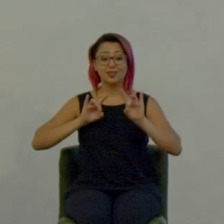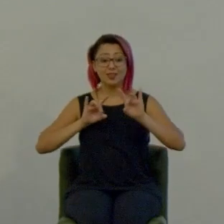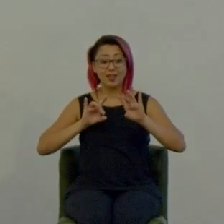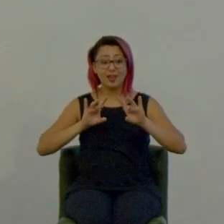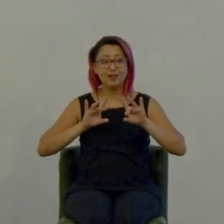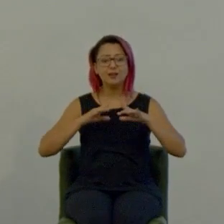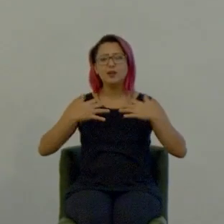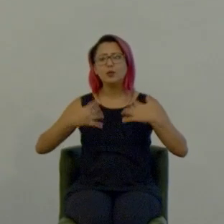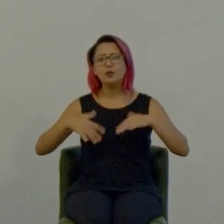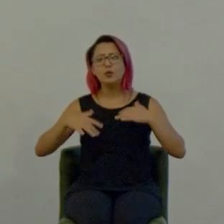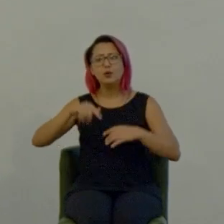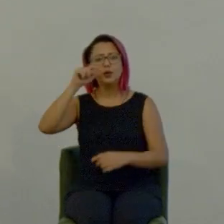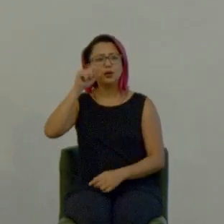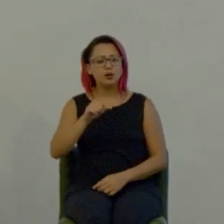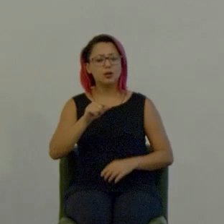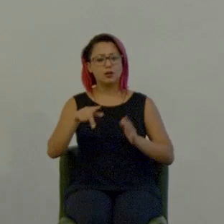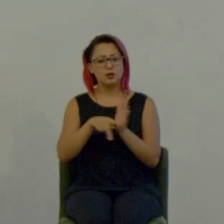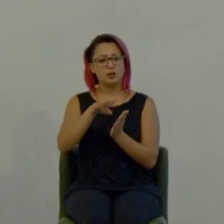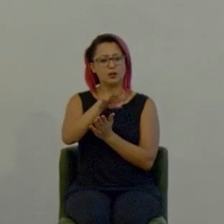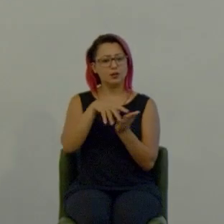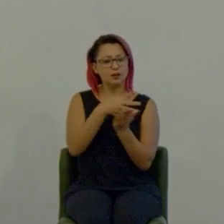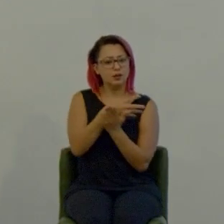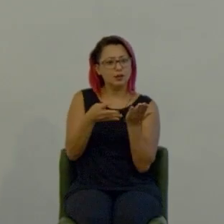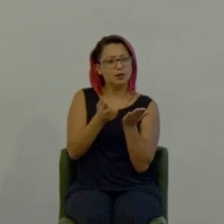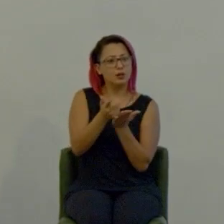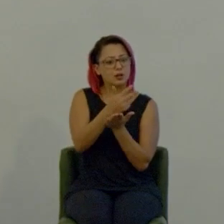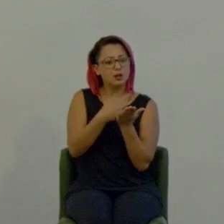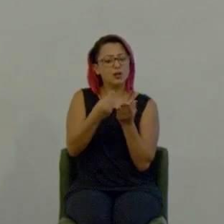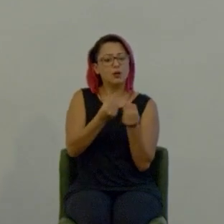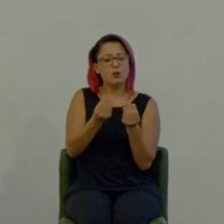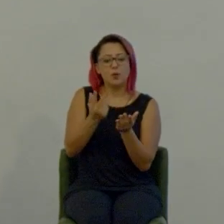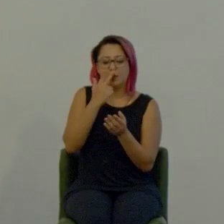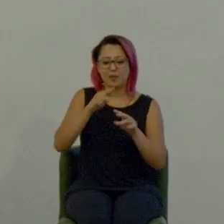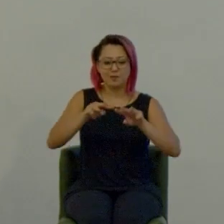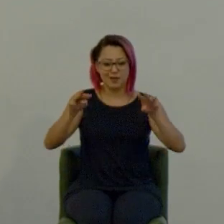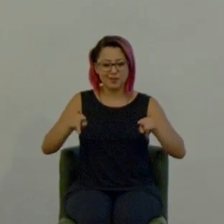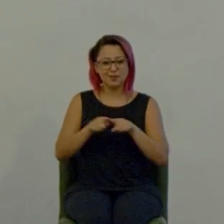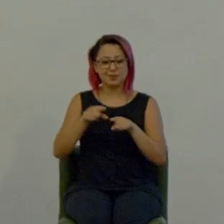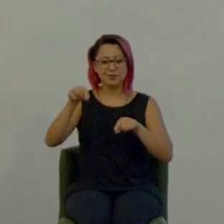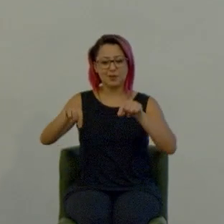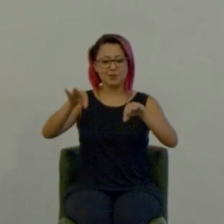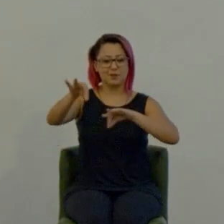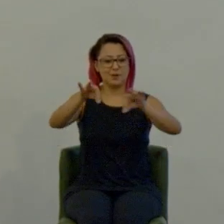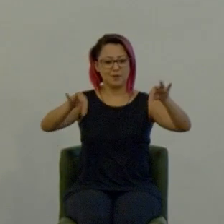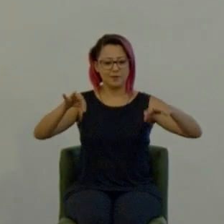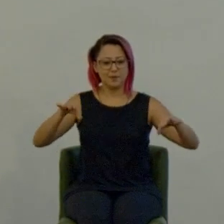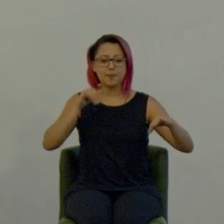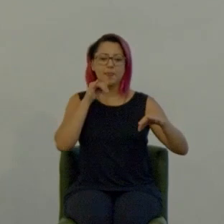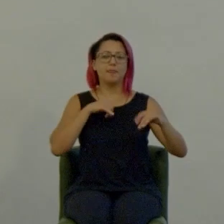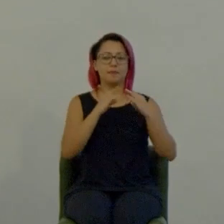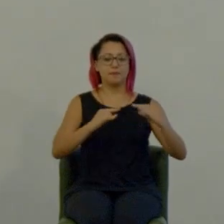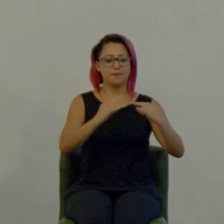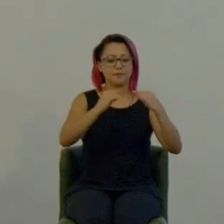para mapear os locais de perambulação dessas populações. Eles olham para antigos tapiris, né, acampamentos que